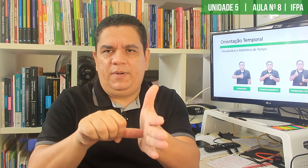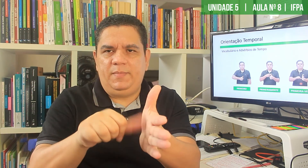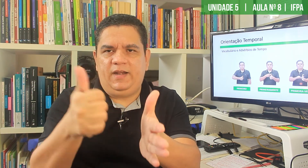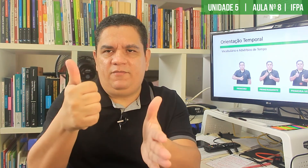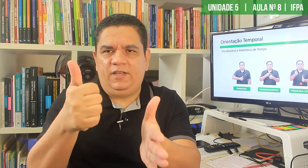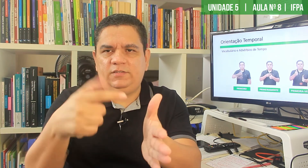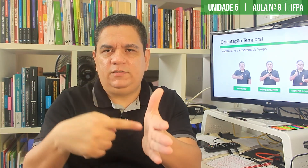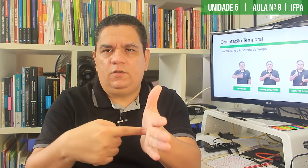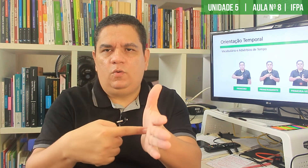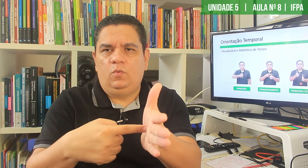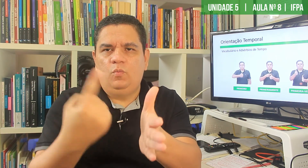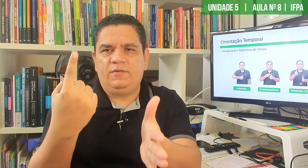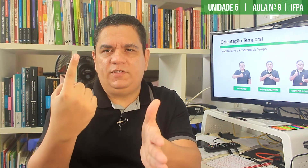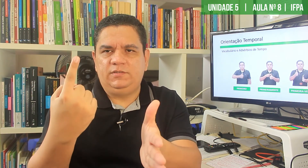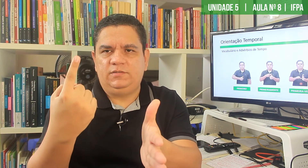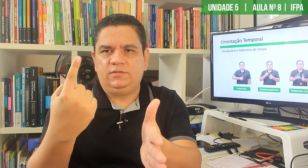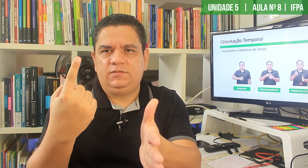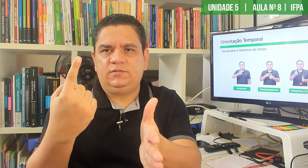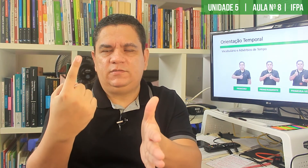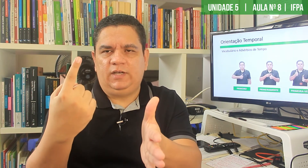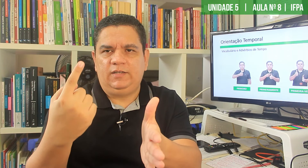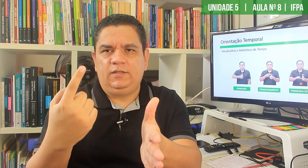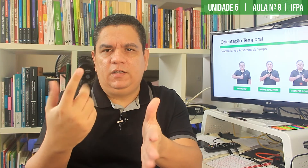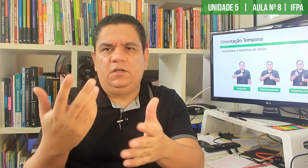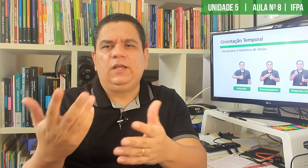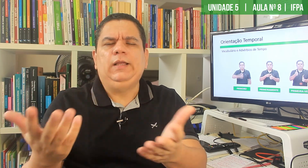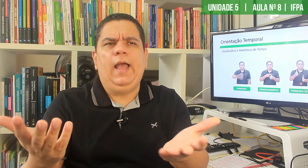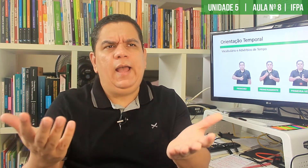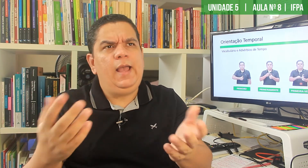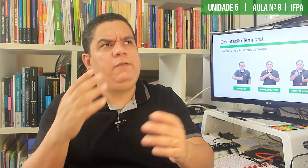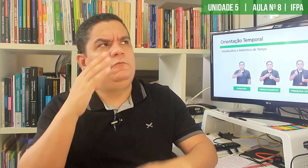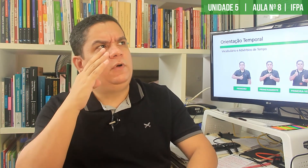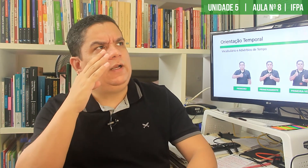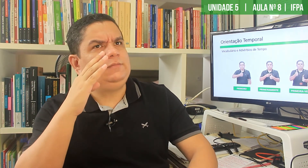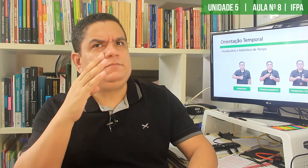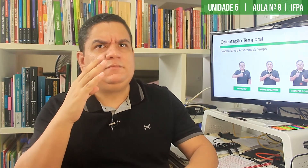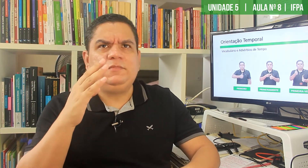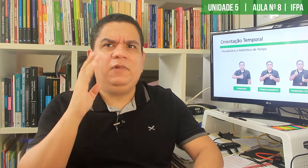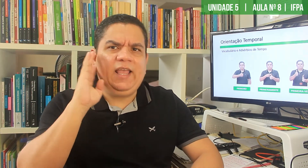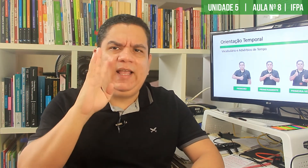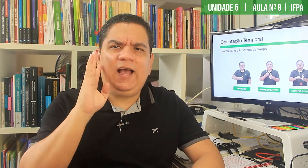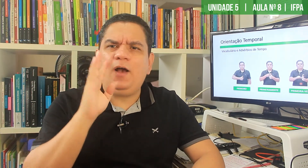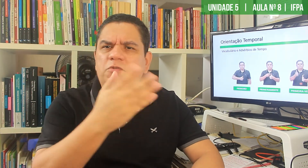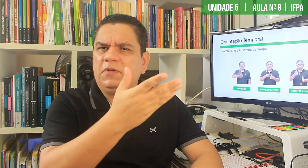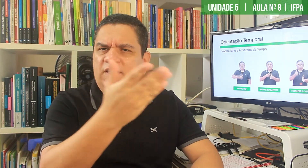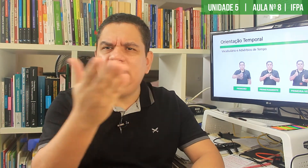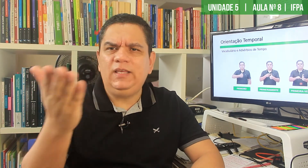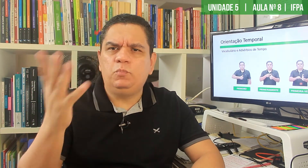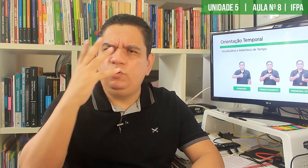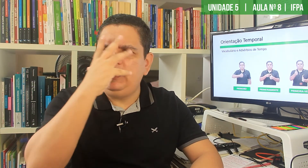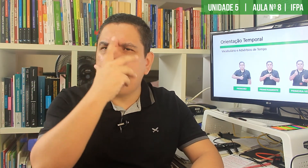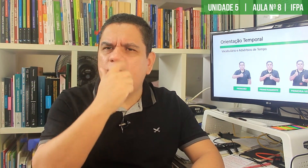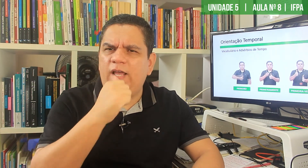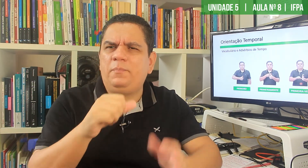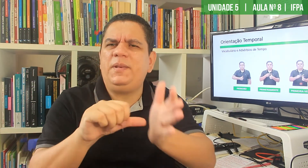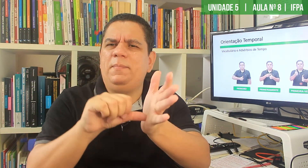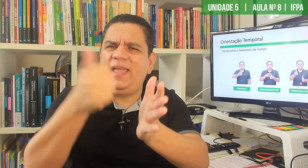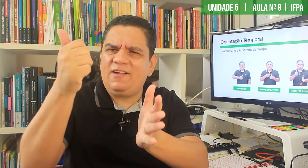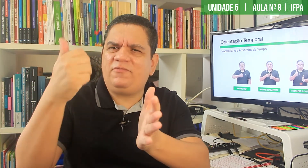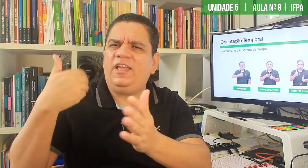Primeira vez, uma vez, tá? Ai, legal isso aqui, bonito, né? Primeira vez